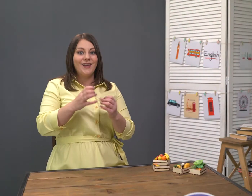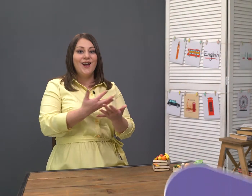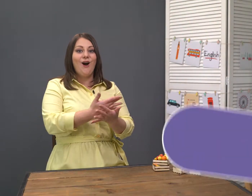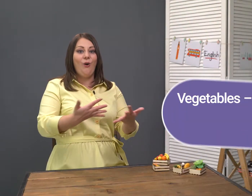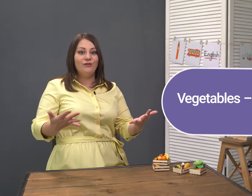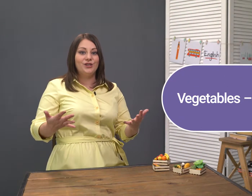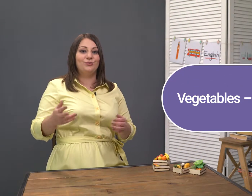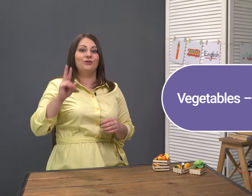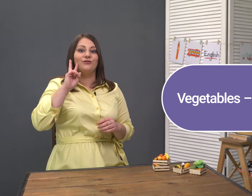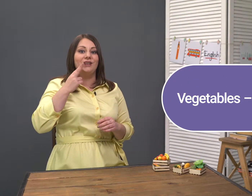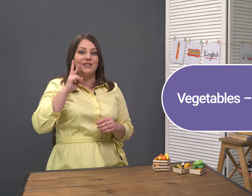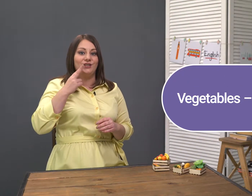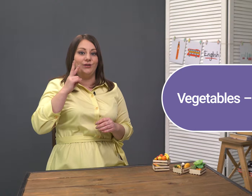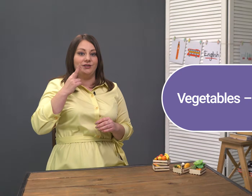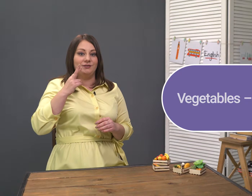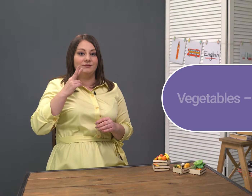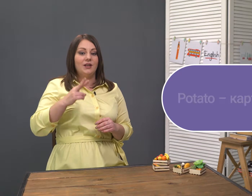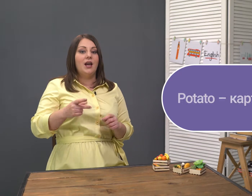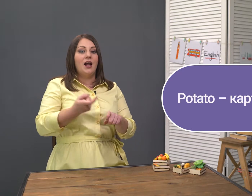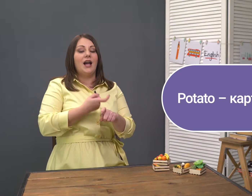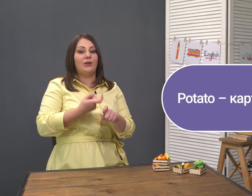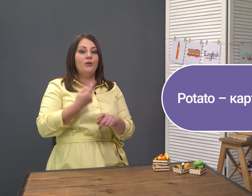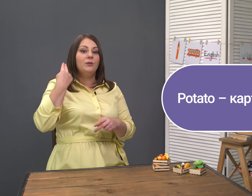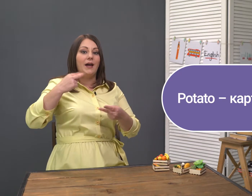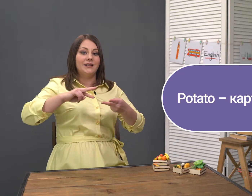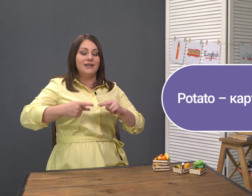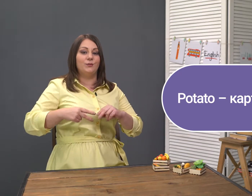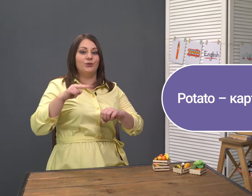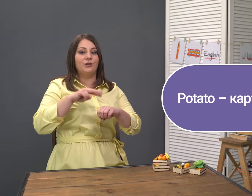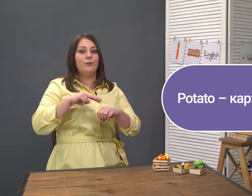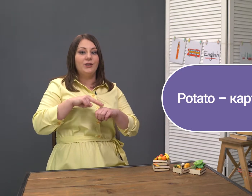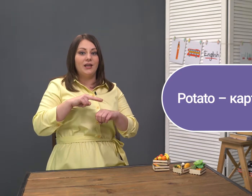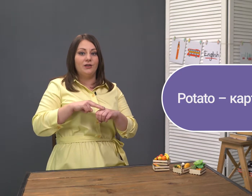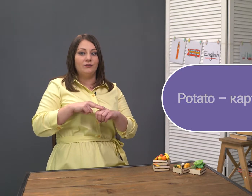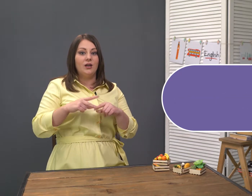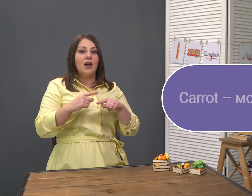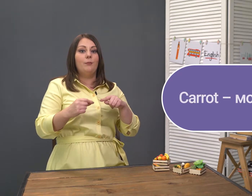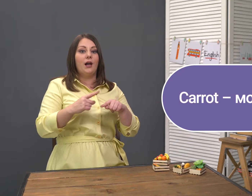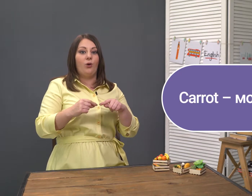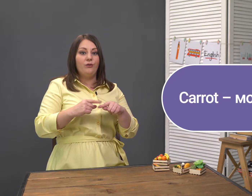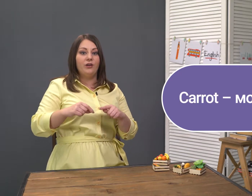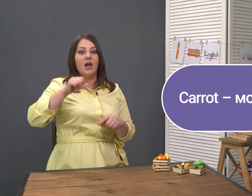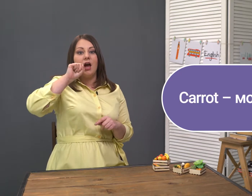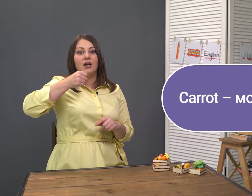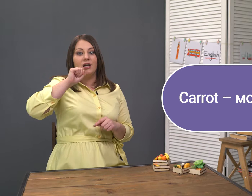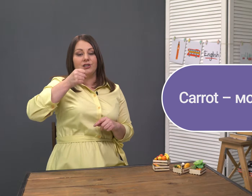Овощи будут vegetables. Картофель по-английски будет potato. Морковь carrot.